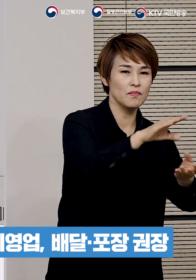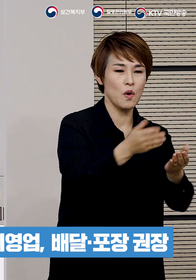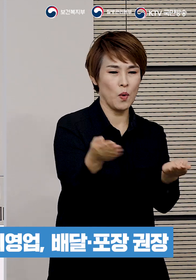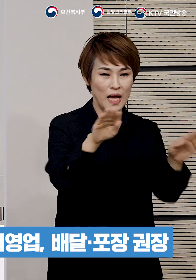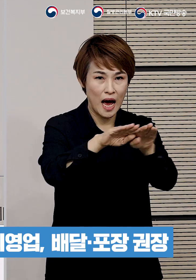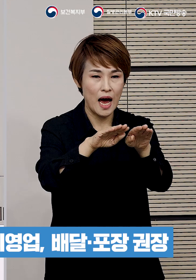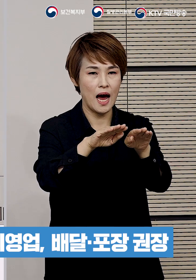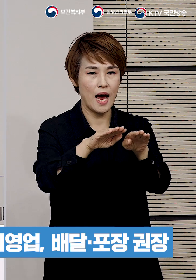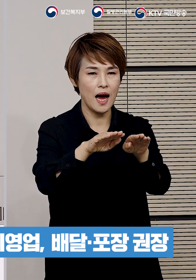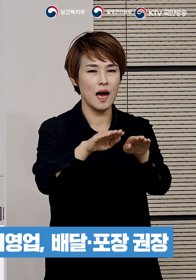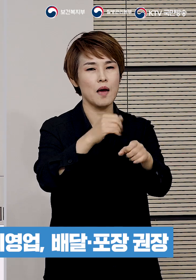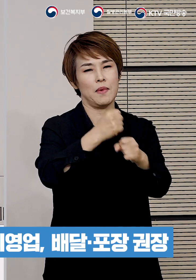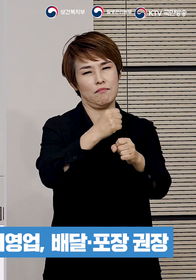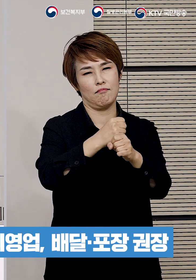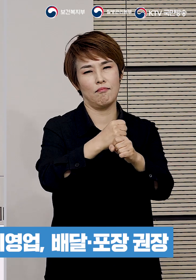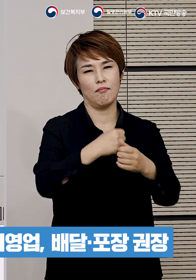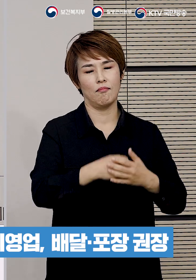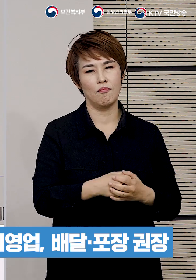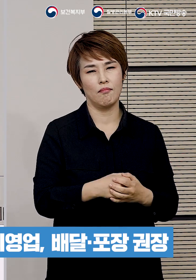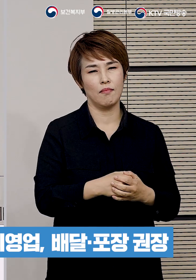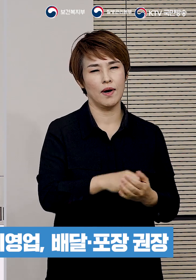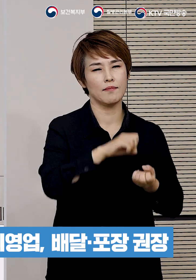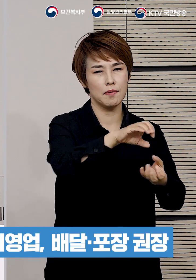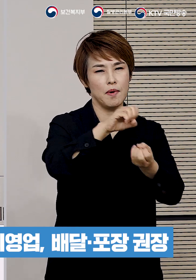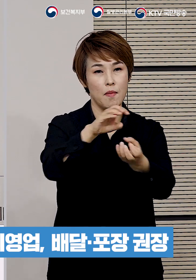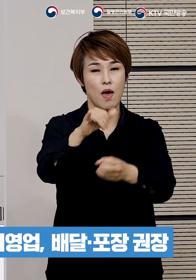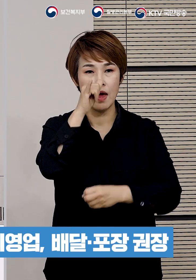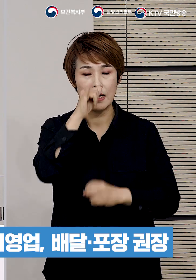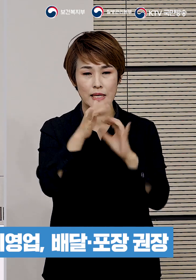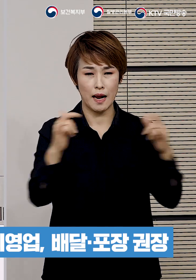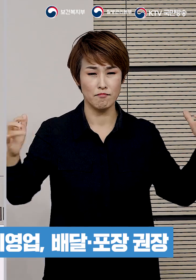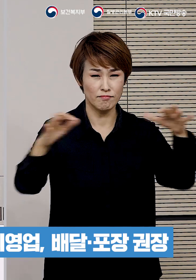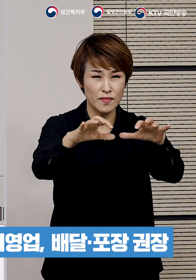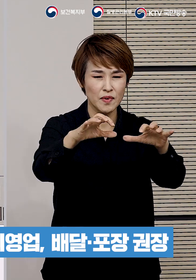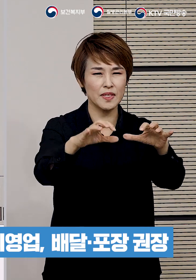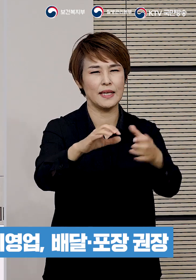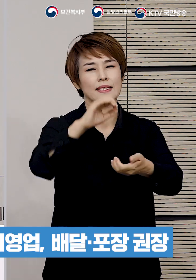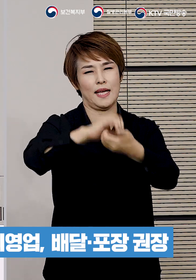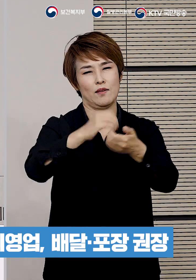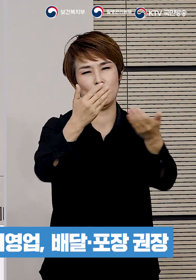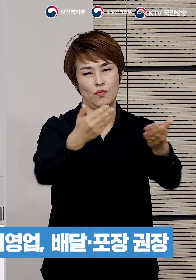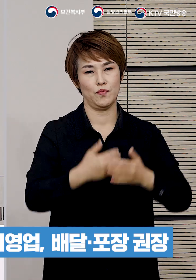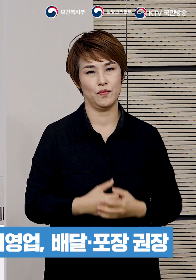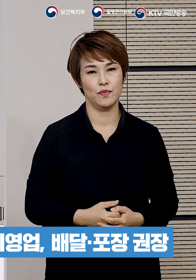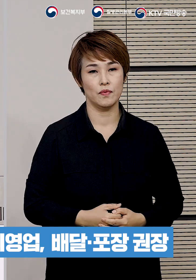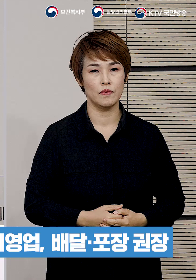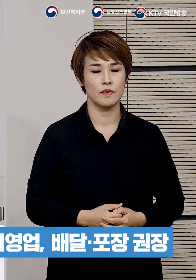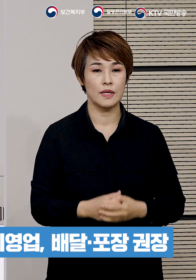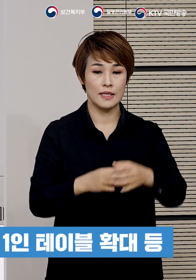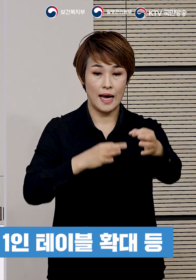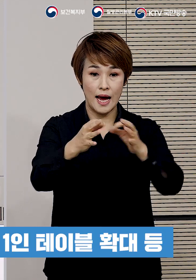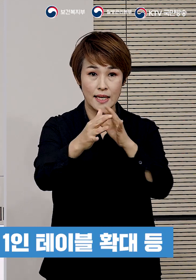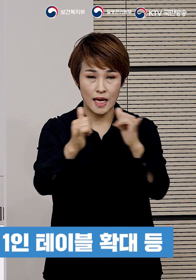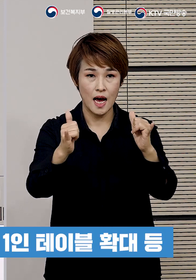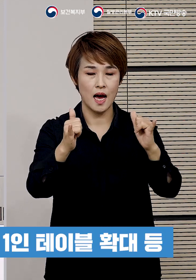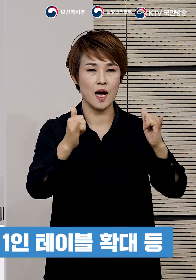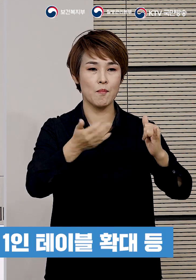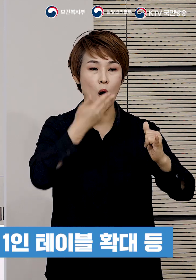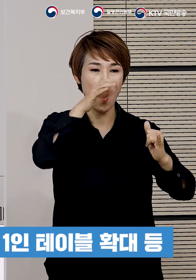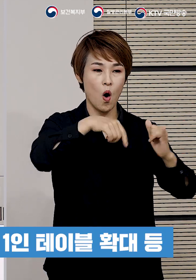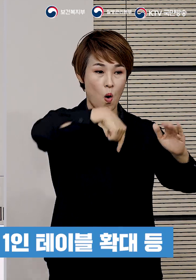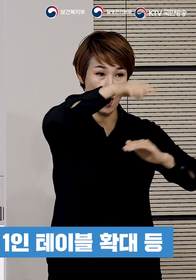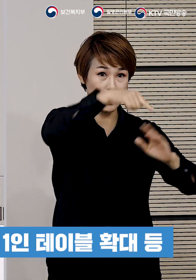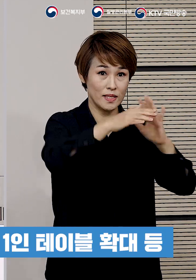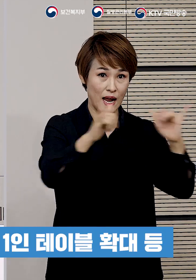배달 포장의 활성화를 통해서 사람들이 밀집하는 환경을 제한하고자 합니다. 영업자와